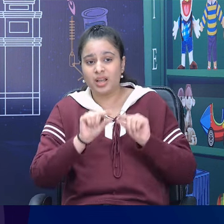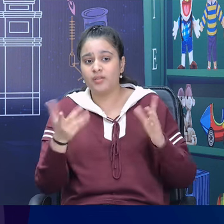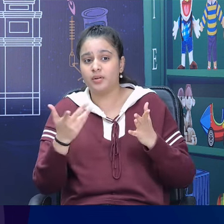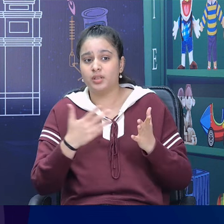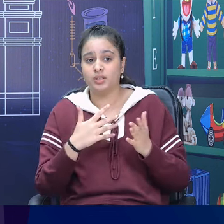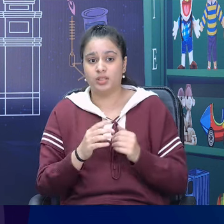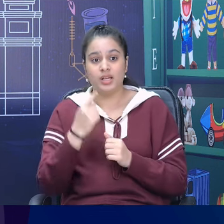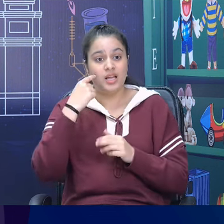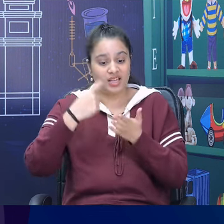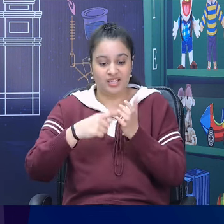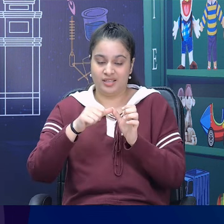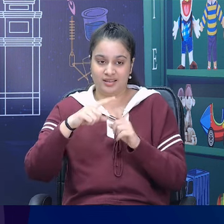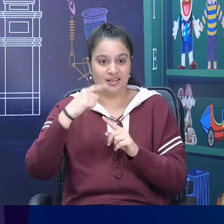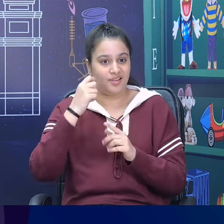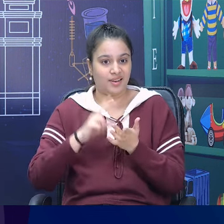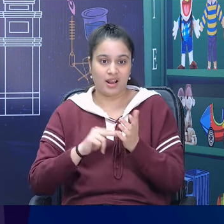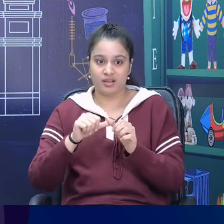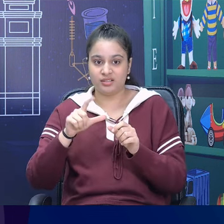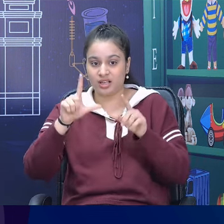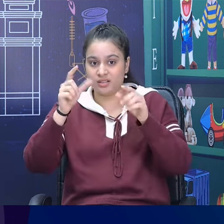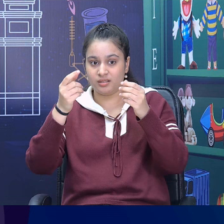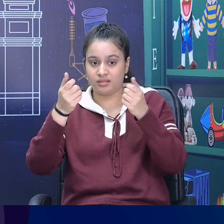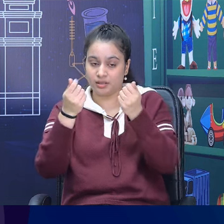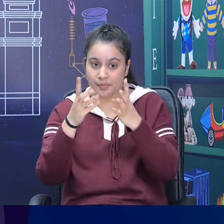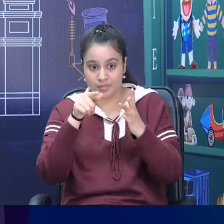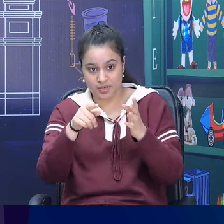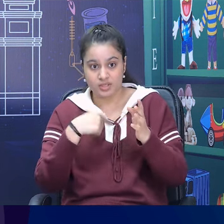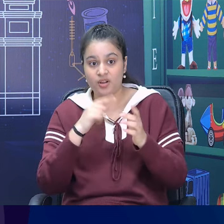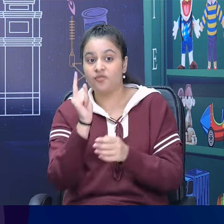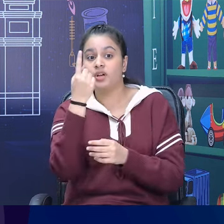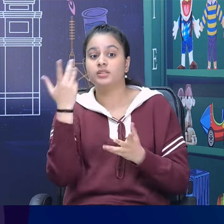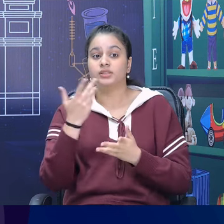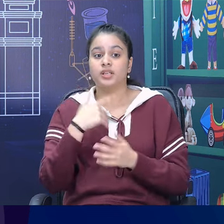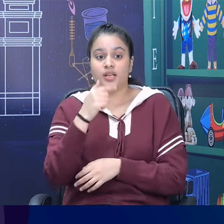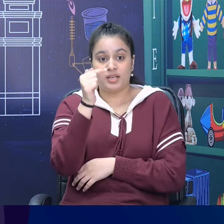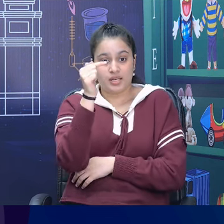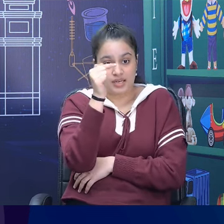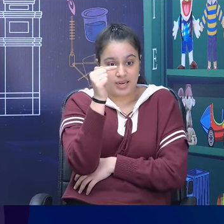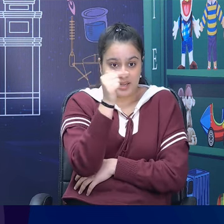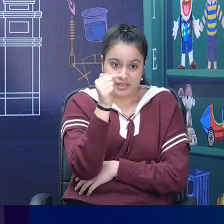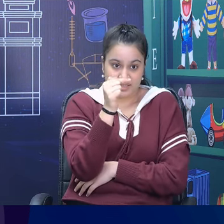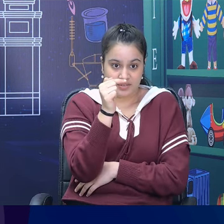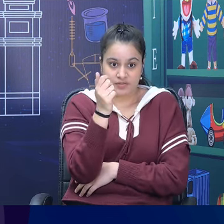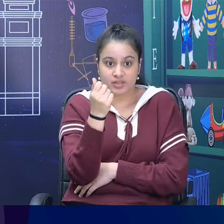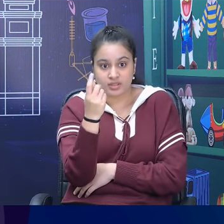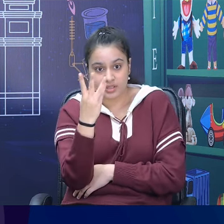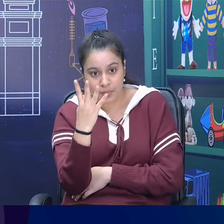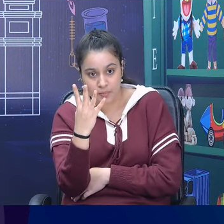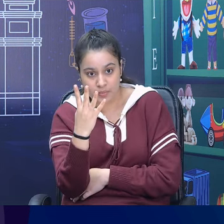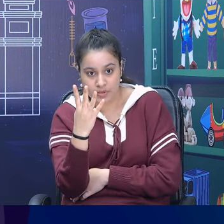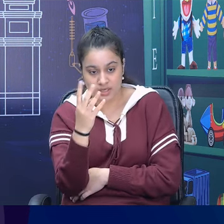नंबर और रेशनल नंबर में जोब हम प्रॉपर्टीज की बात करते हैं तो सबसे पहली प्रॉपर्टी आती है नेगेटिव ऑफ इरेशनल नंबर इज एन